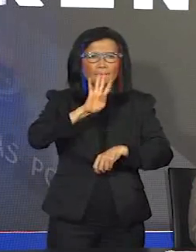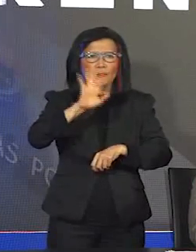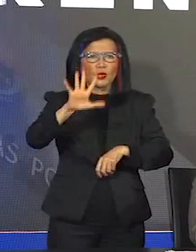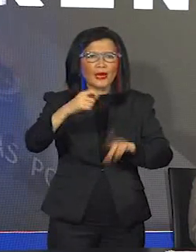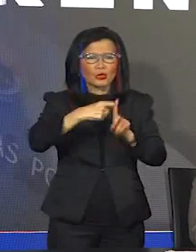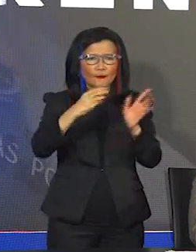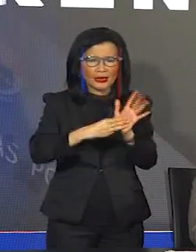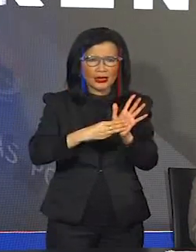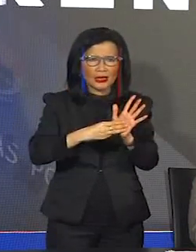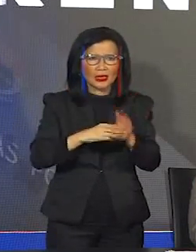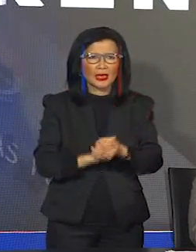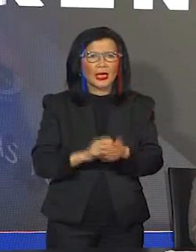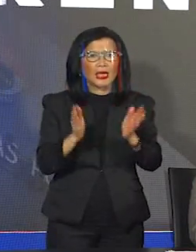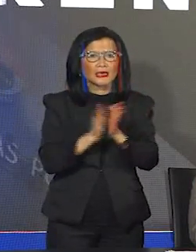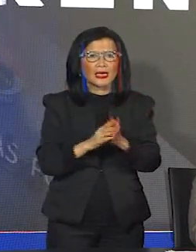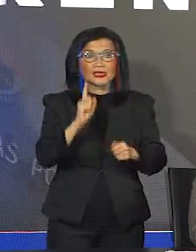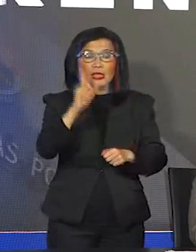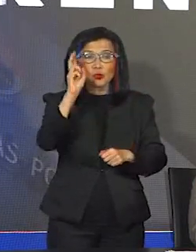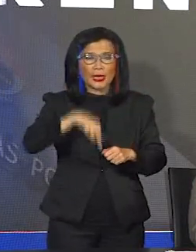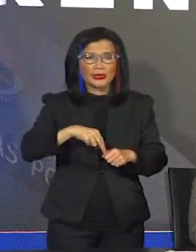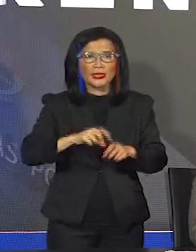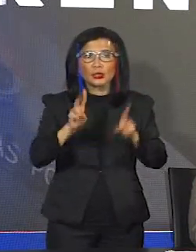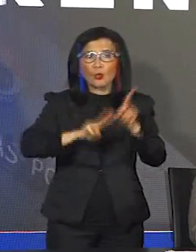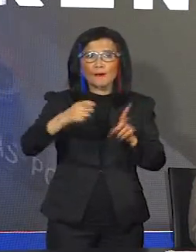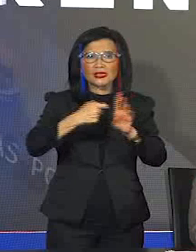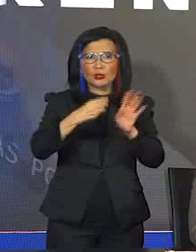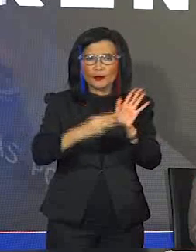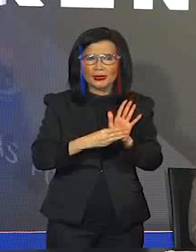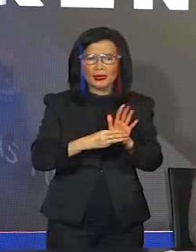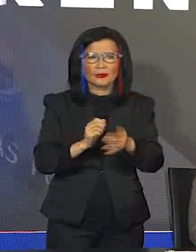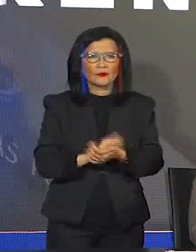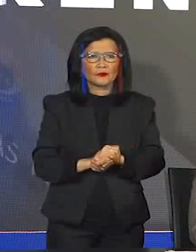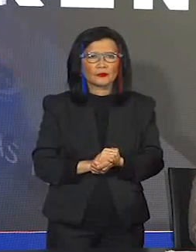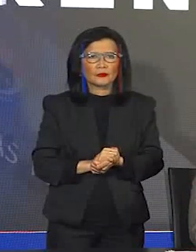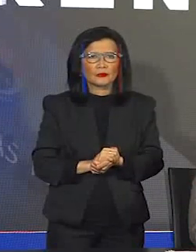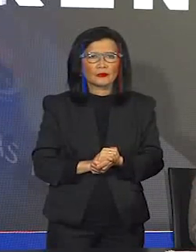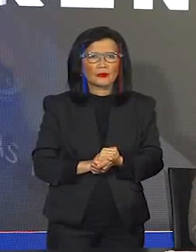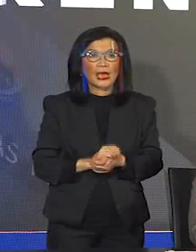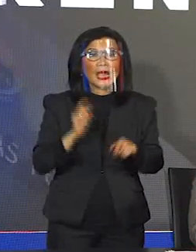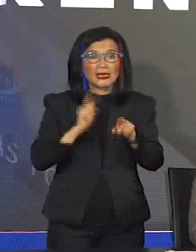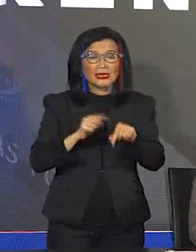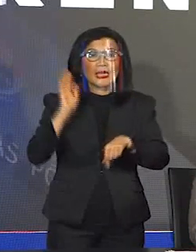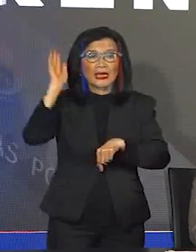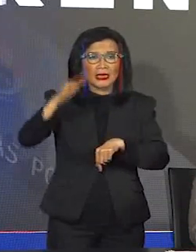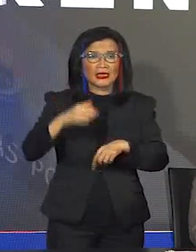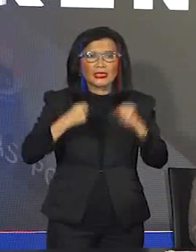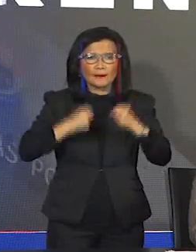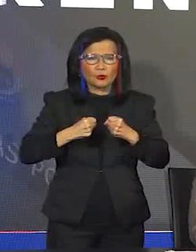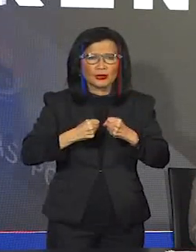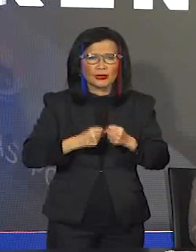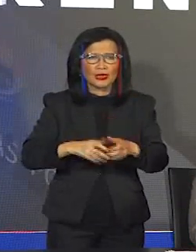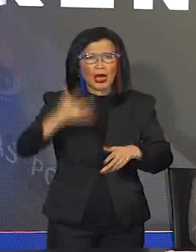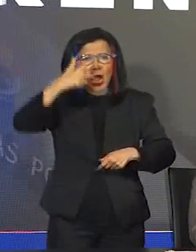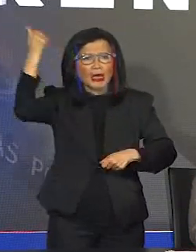45 km dan satu lagi 12 km. Nantinya juga akan diperkuat dengan